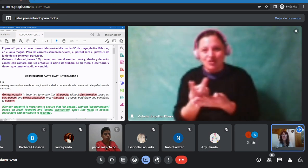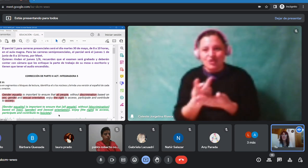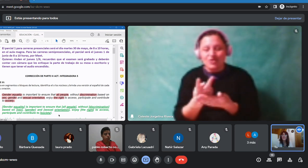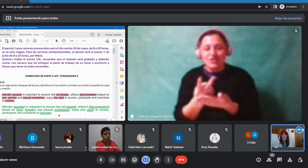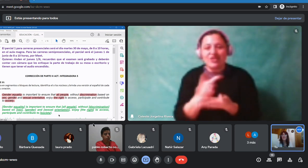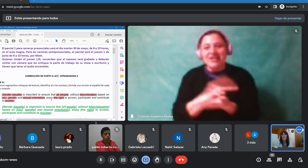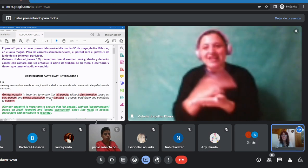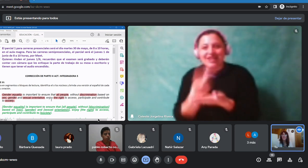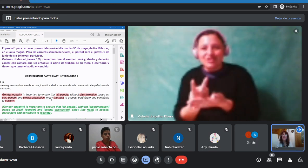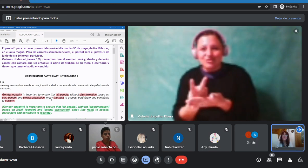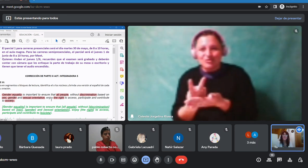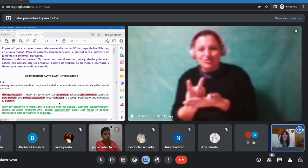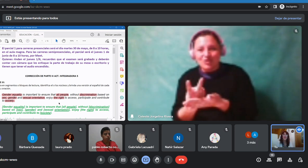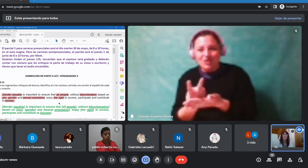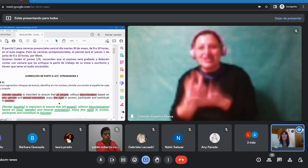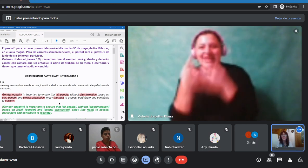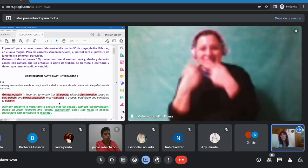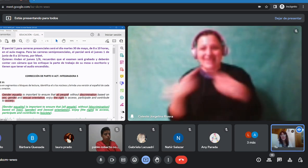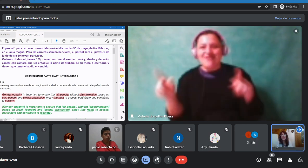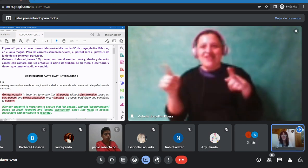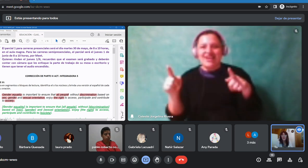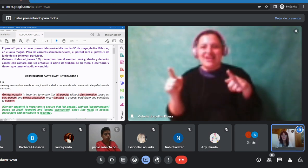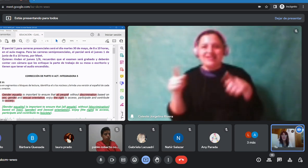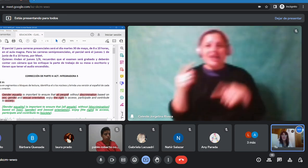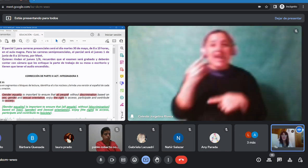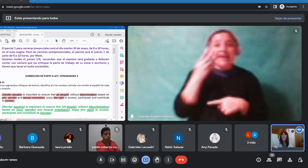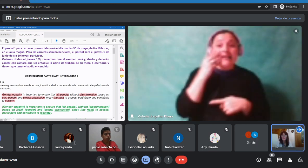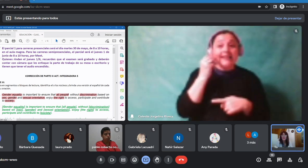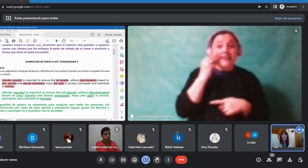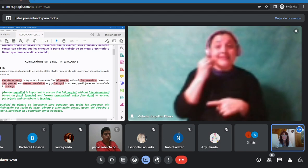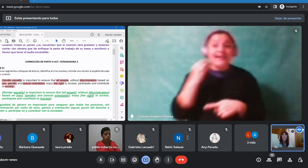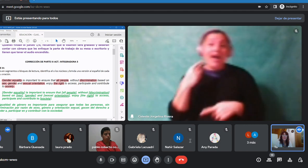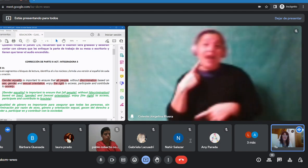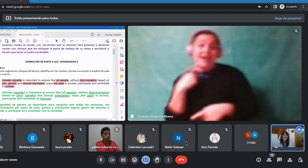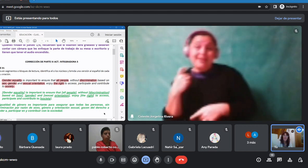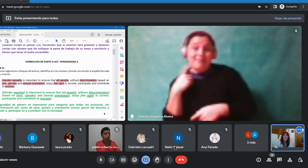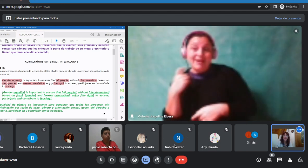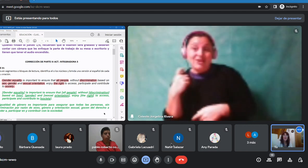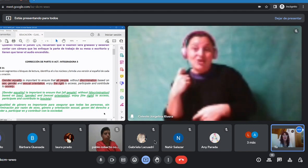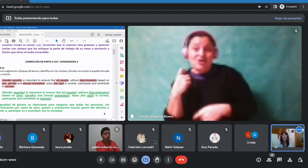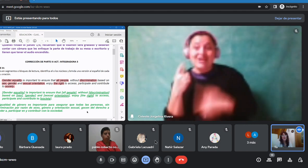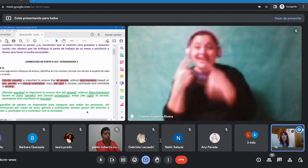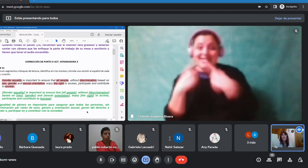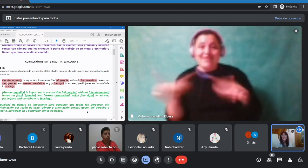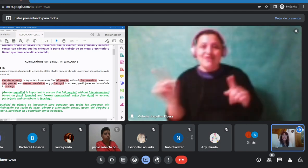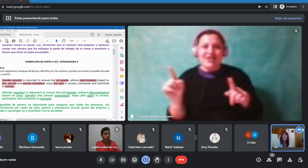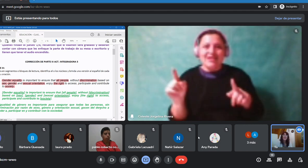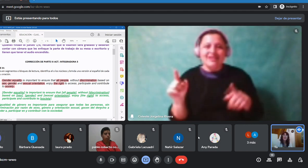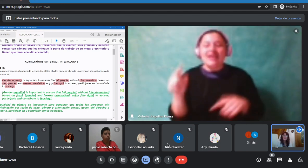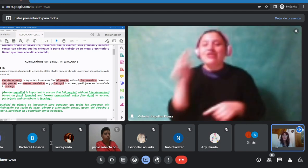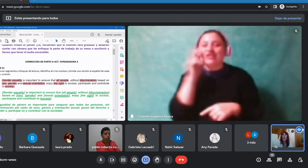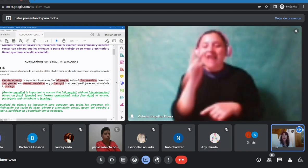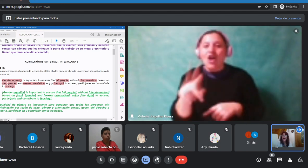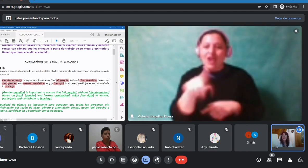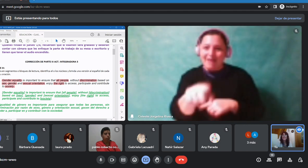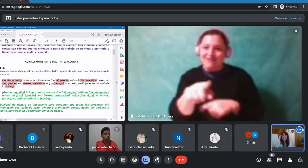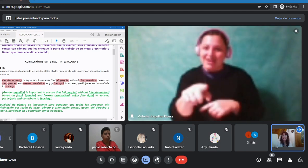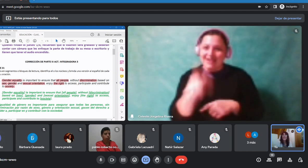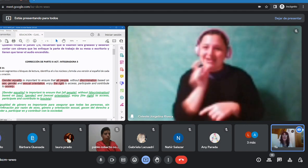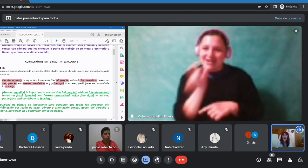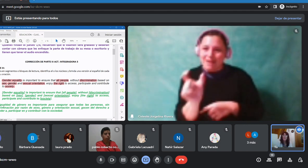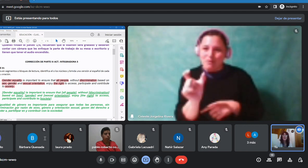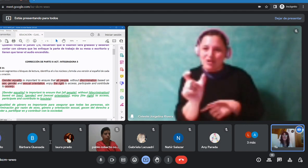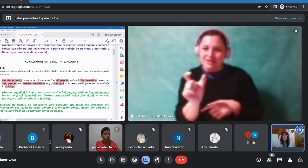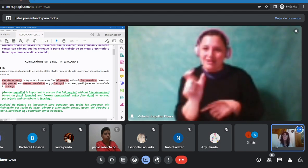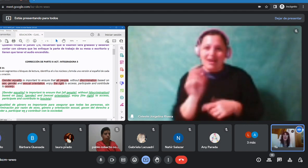podemos decir, decimos participar en y contribuir con. Entonces, por eso yo le puse así. Gocen del derecho a acceder